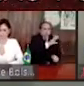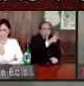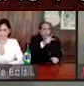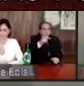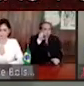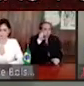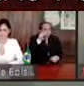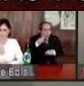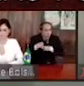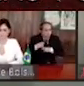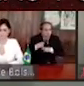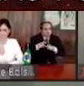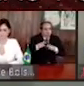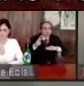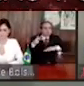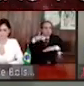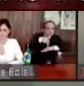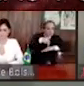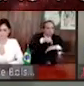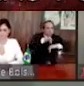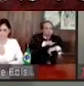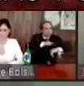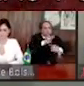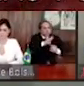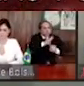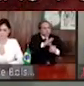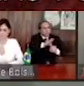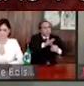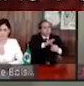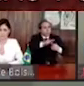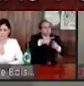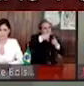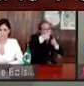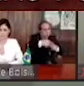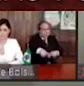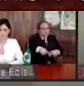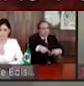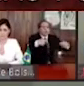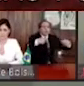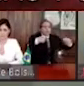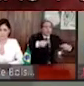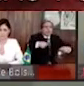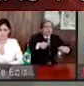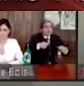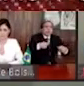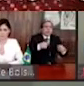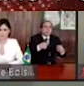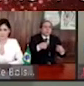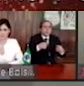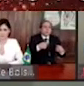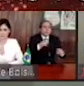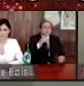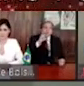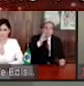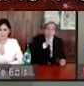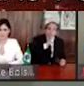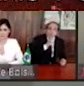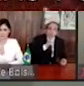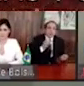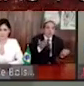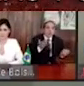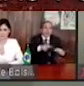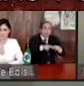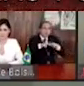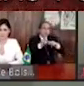hacer frente a las múltiples afectaciones y necesidades emergentes frente al COVID-19 y que el sector agropecuario en su conjunto se